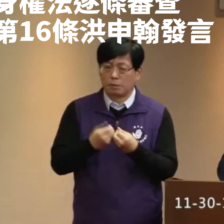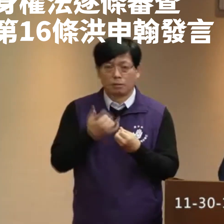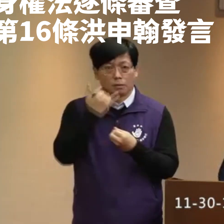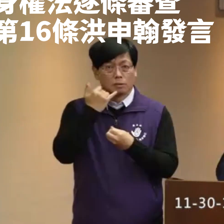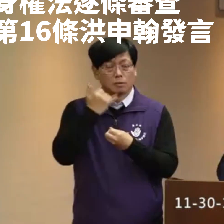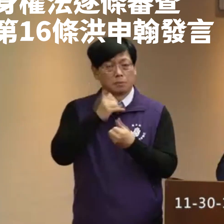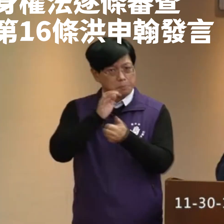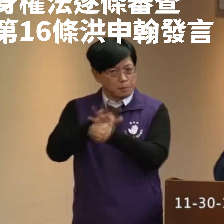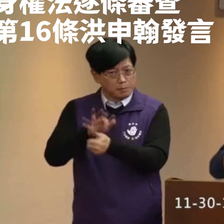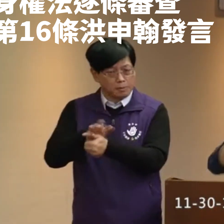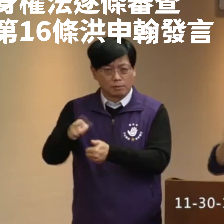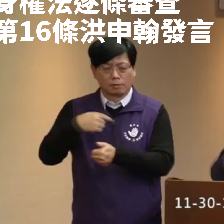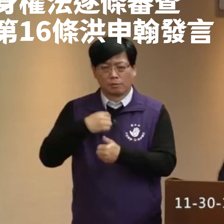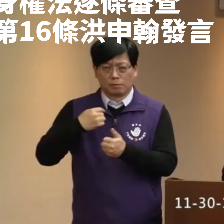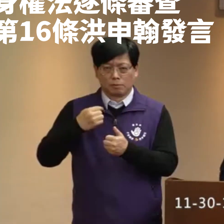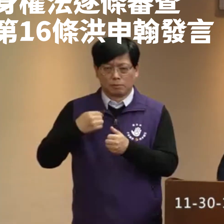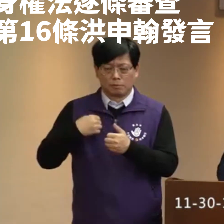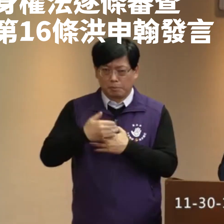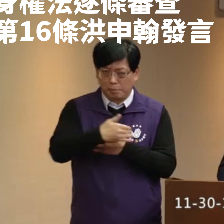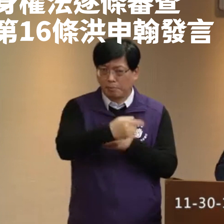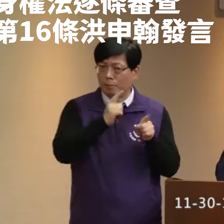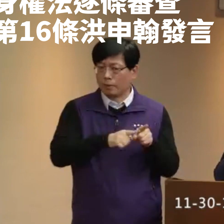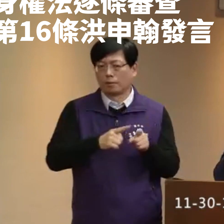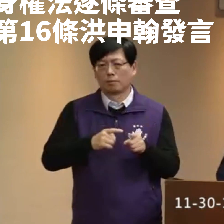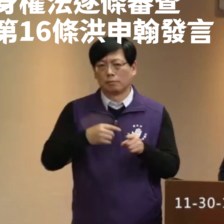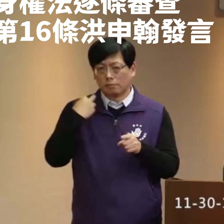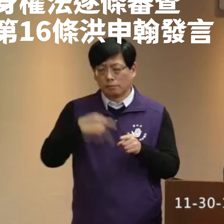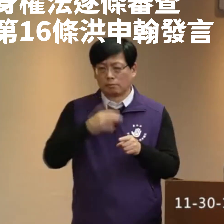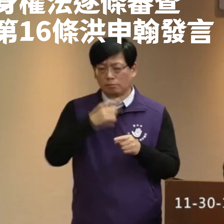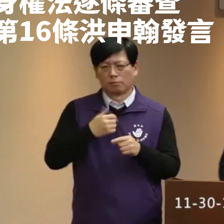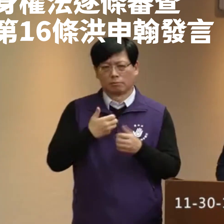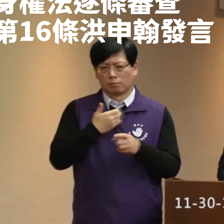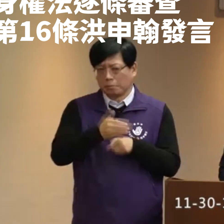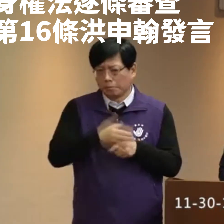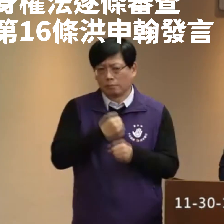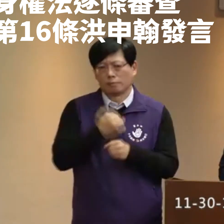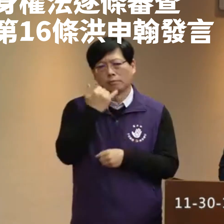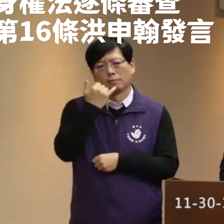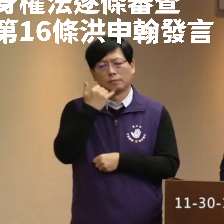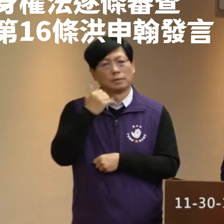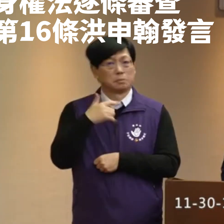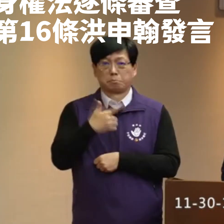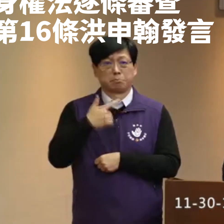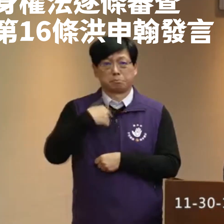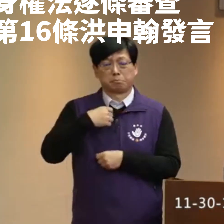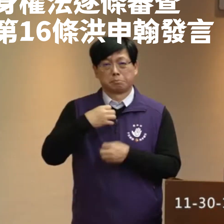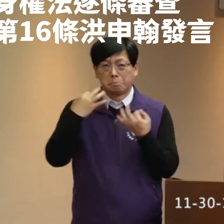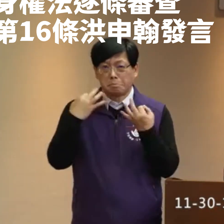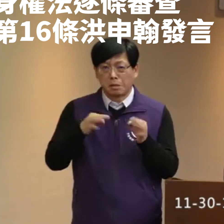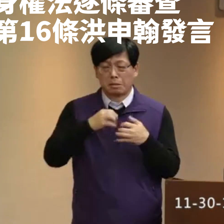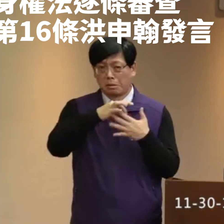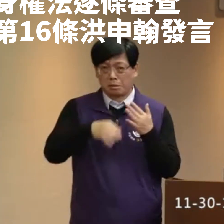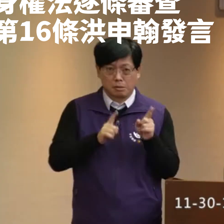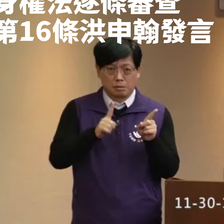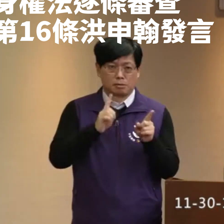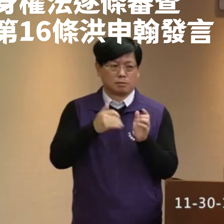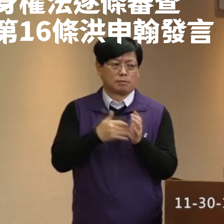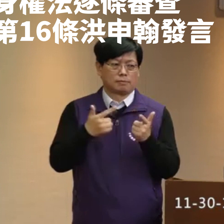他协助他一步一步往这个方向做，甚至是阶段性的做。我觉得这部分 不是只是一份指引的问题